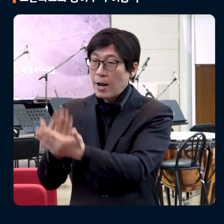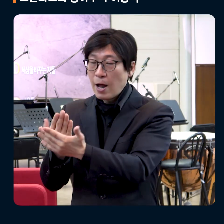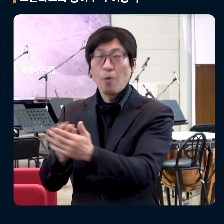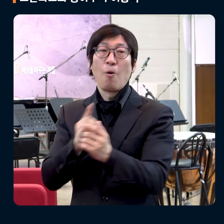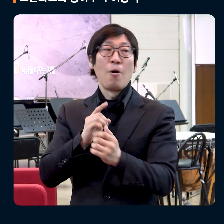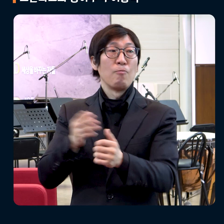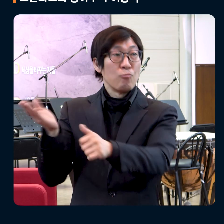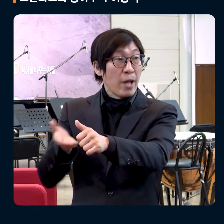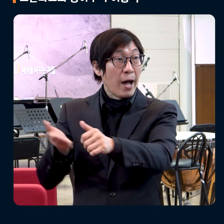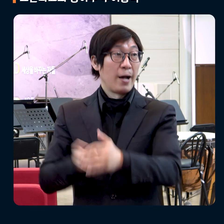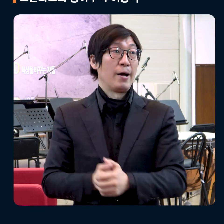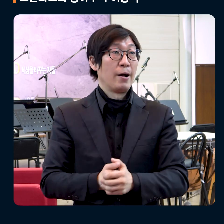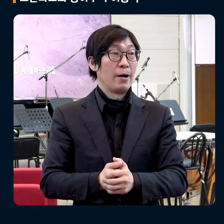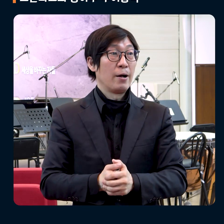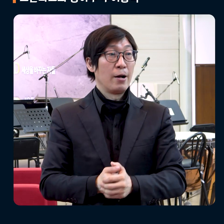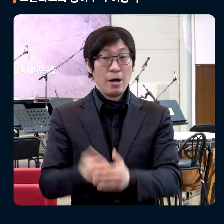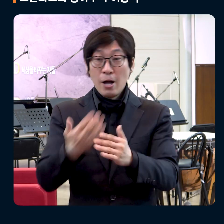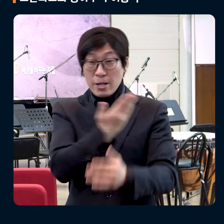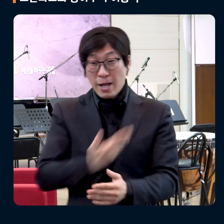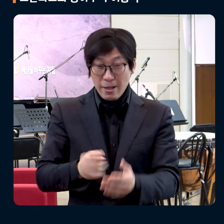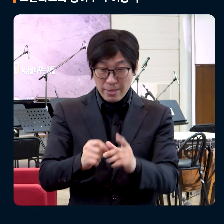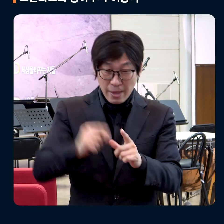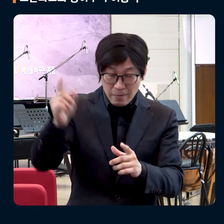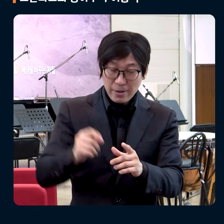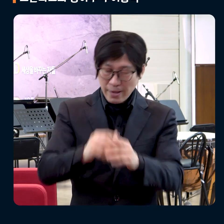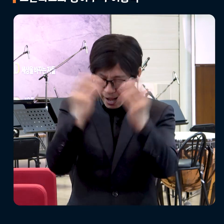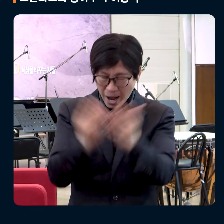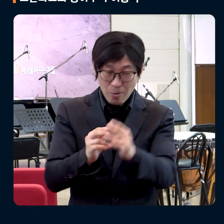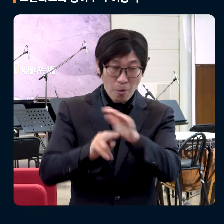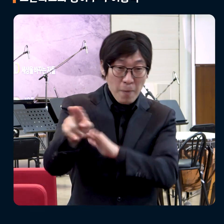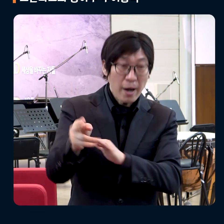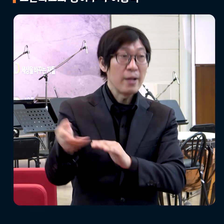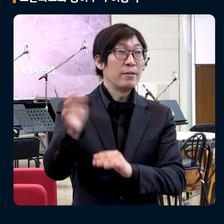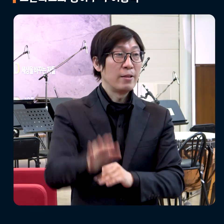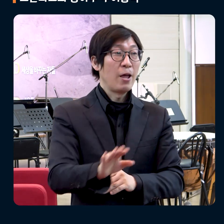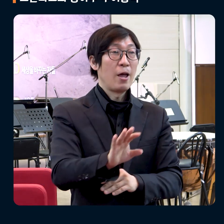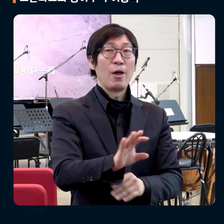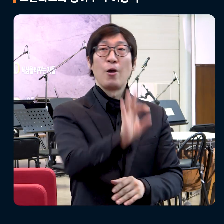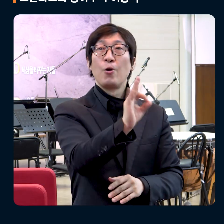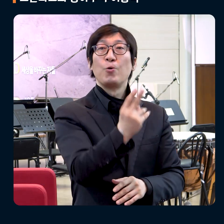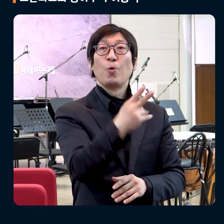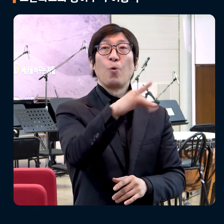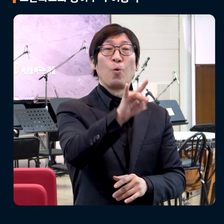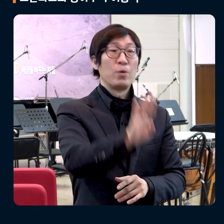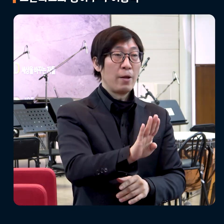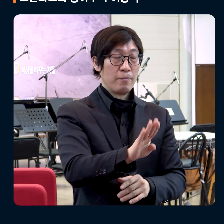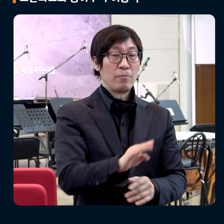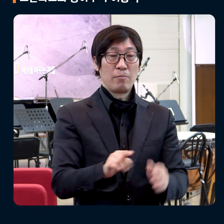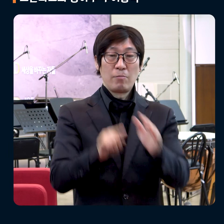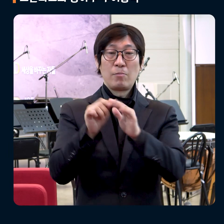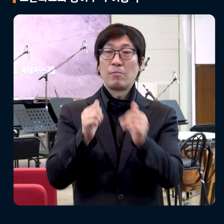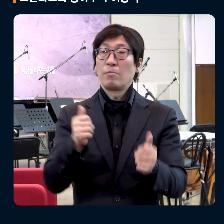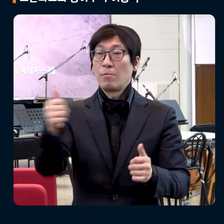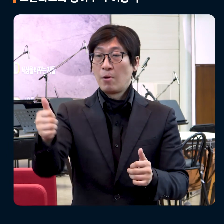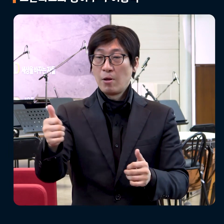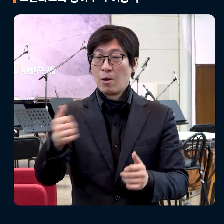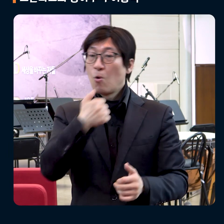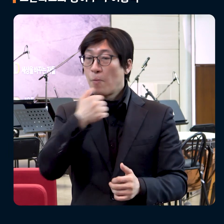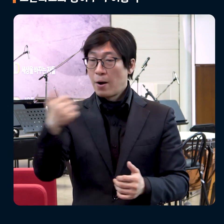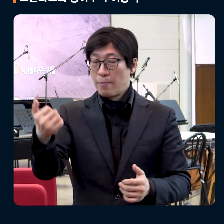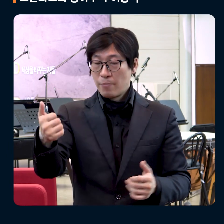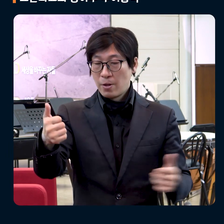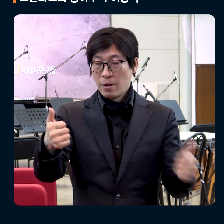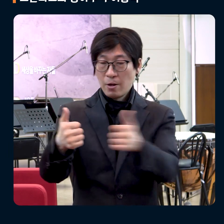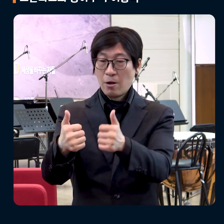그런데 제자들은 정작 다 도망갔는데 숨어있던 제자인 아리마대 사람 요셉이 나타나서 딱 말하는 겁니다.